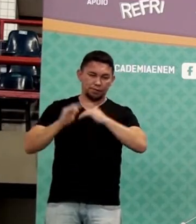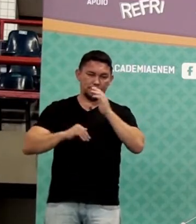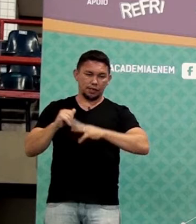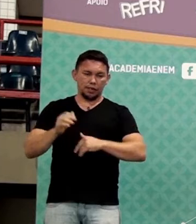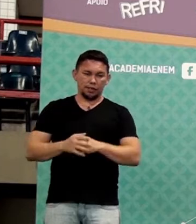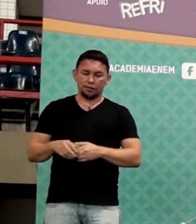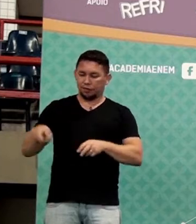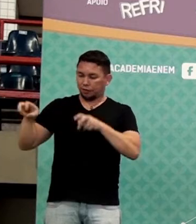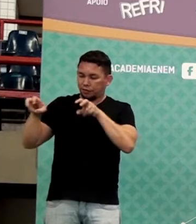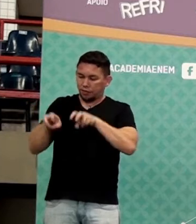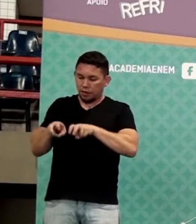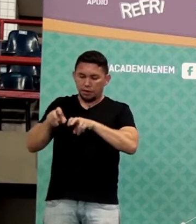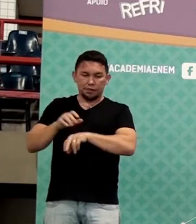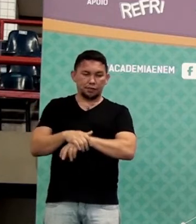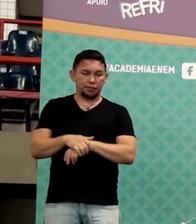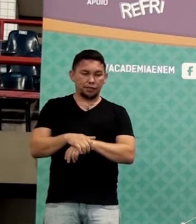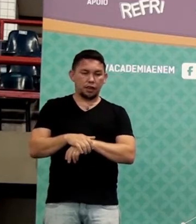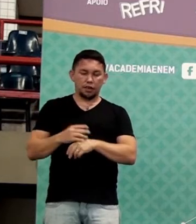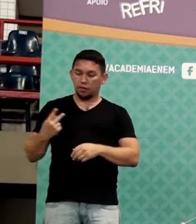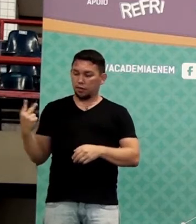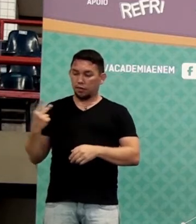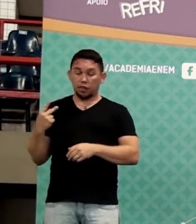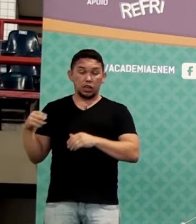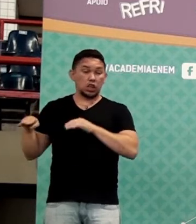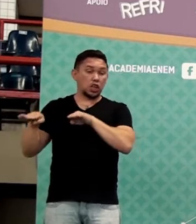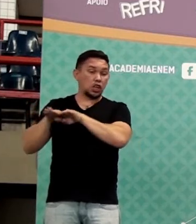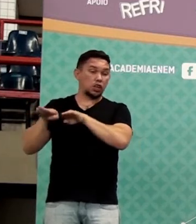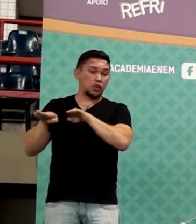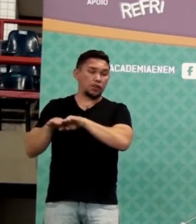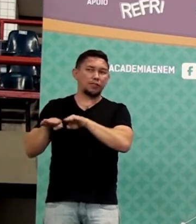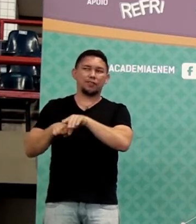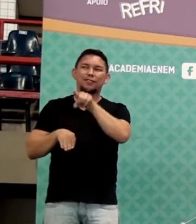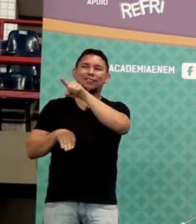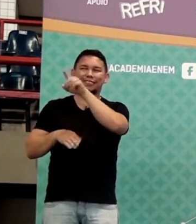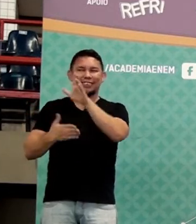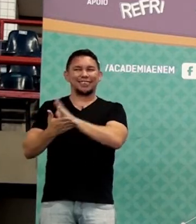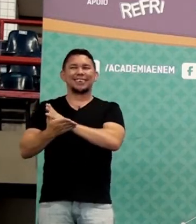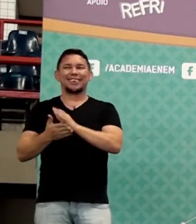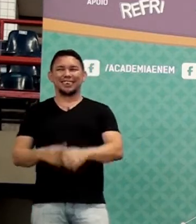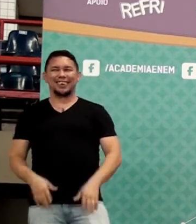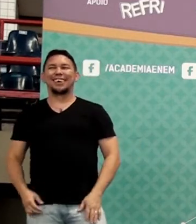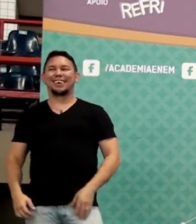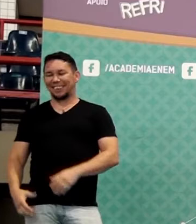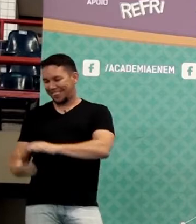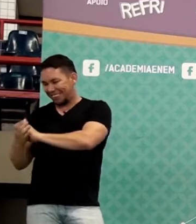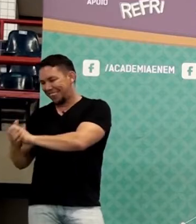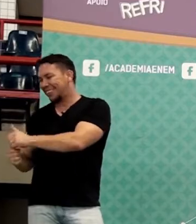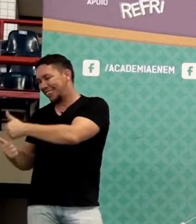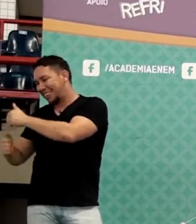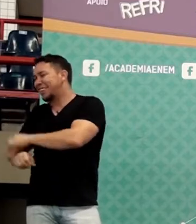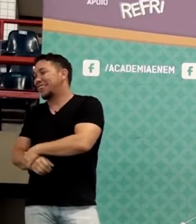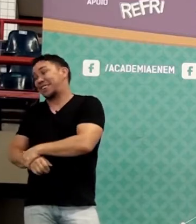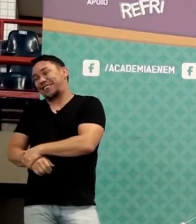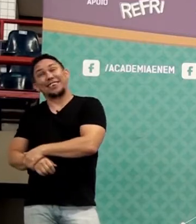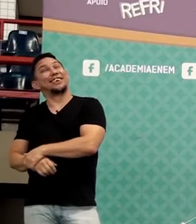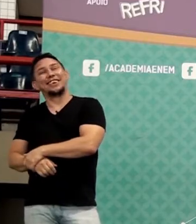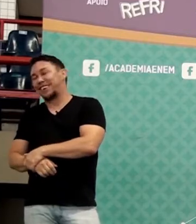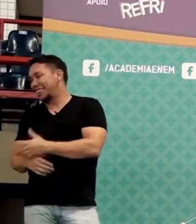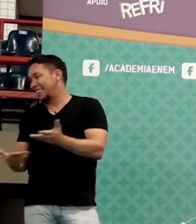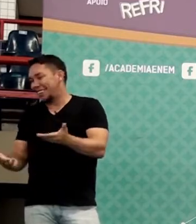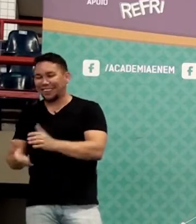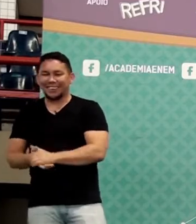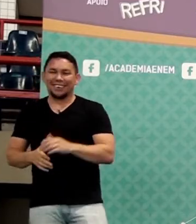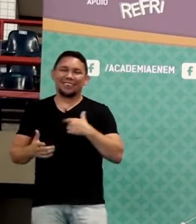está perto de outra que é do mesmo nível, ó, tem umas aí que já estão se cumprimentando, né? Tá certo, né? Quando